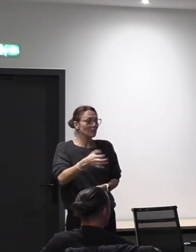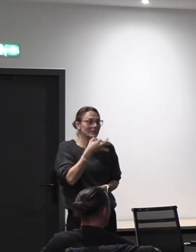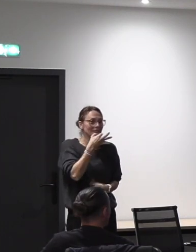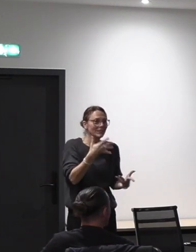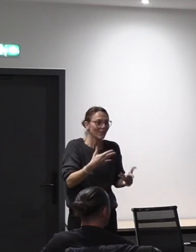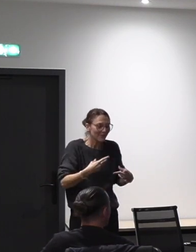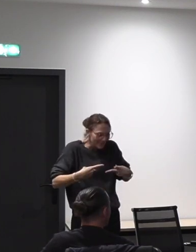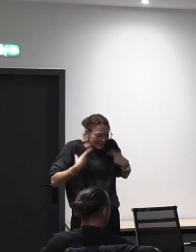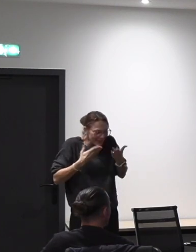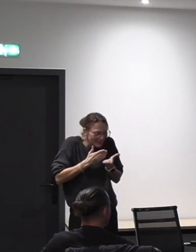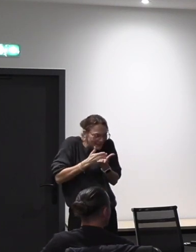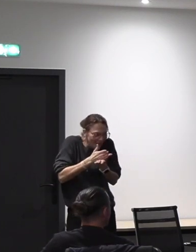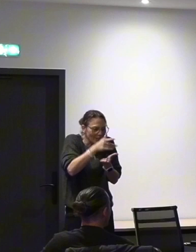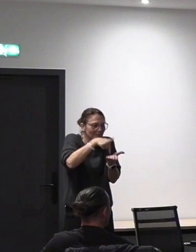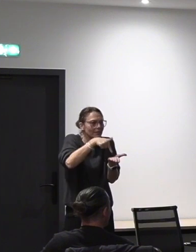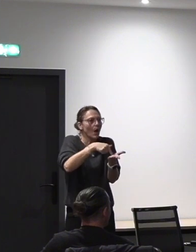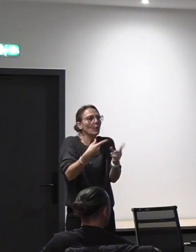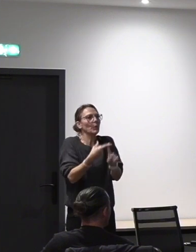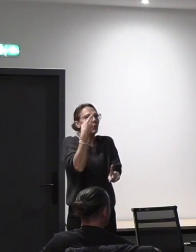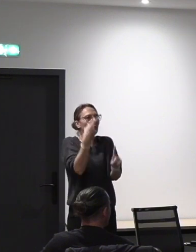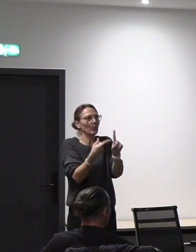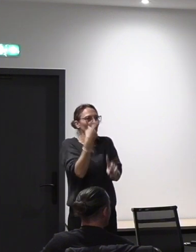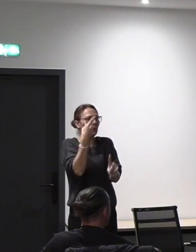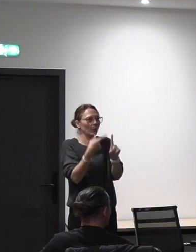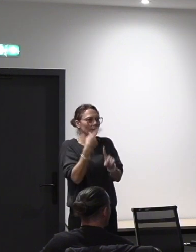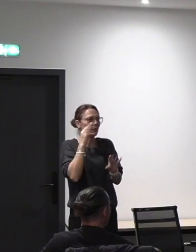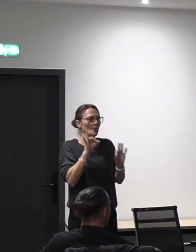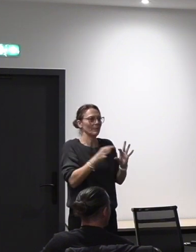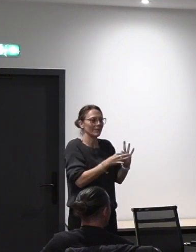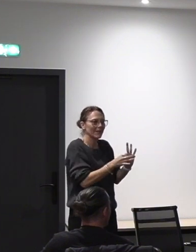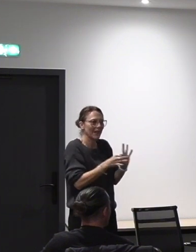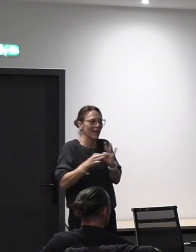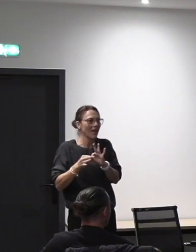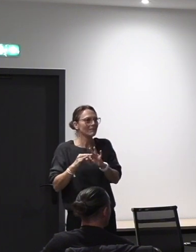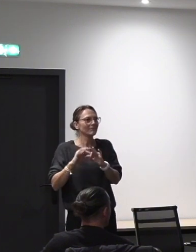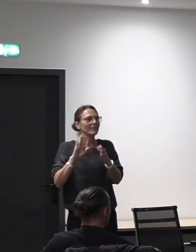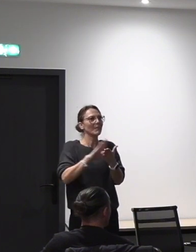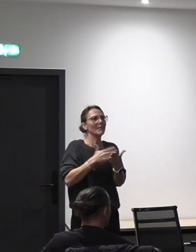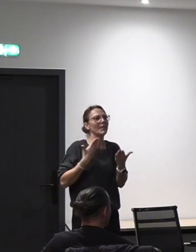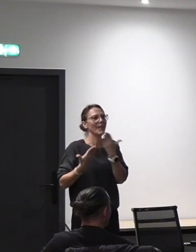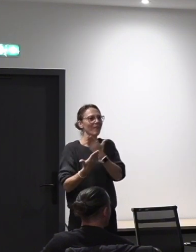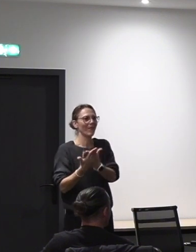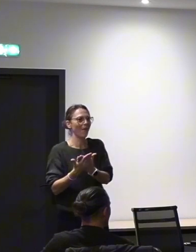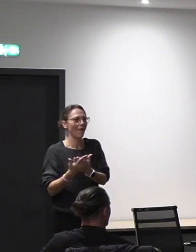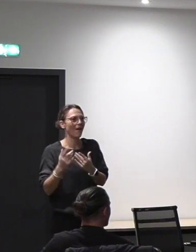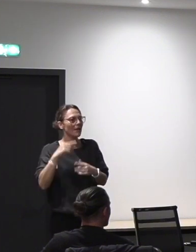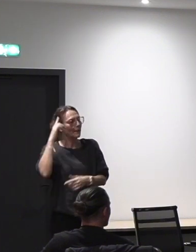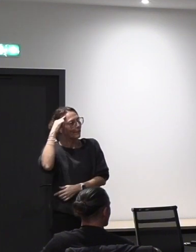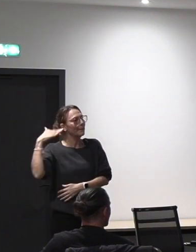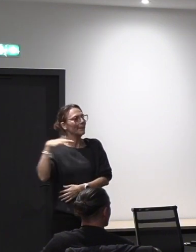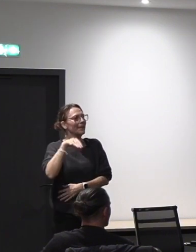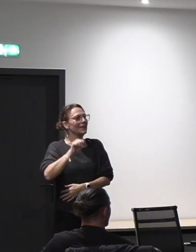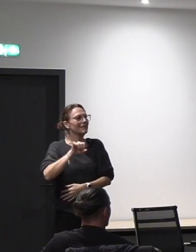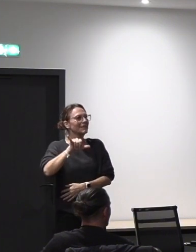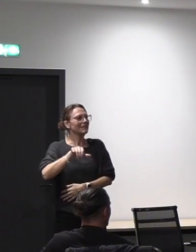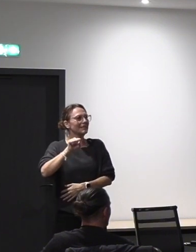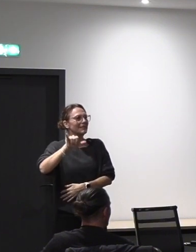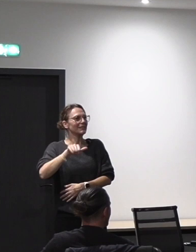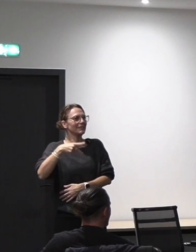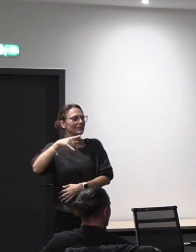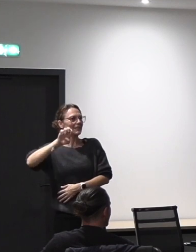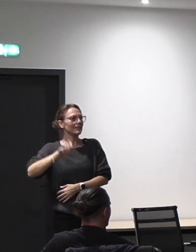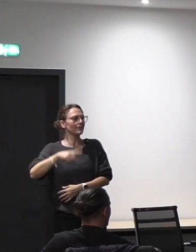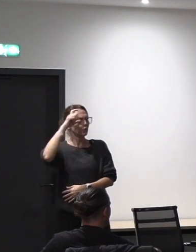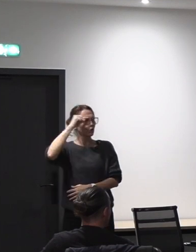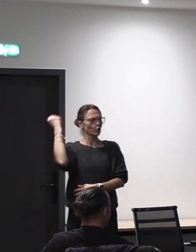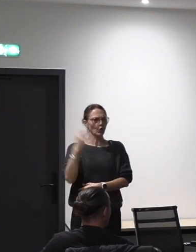plus pressante des questions. Vous savez qu'il assimile, il fait la métaphore de la vie humaine avec le mythe de Sisyphe. Sisyphe a été condamné par Zeus